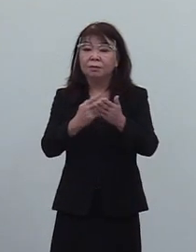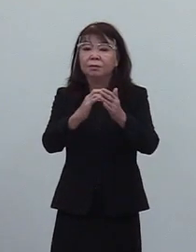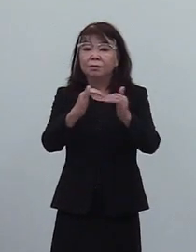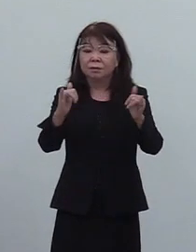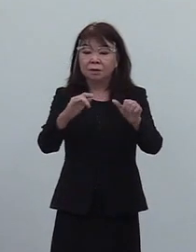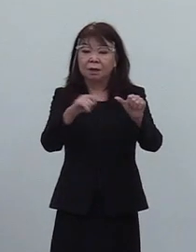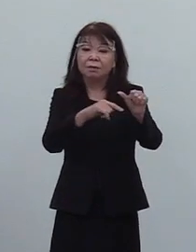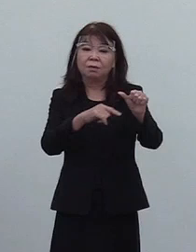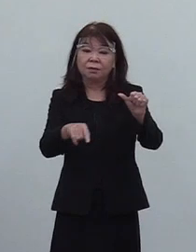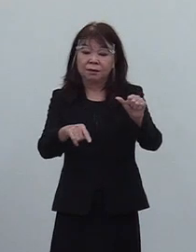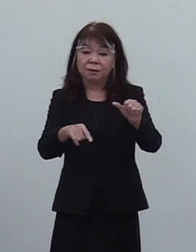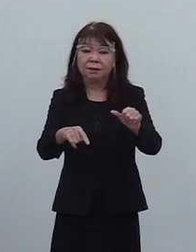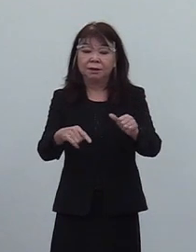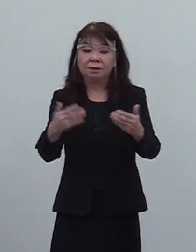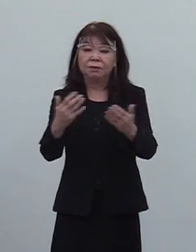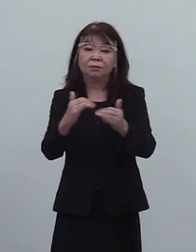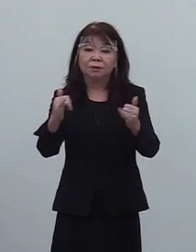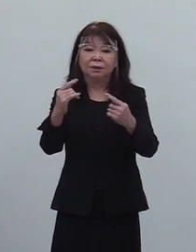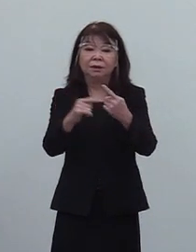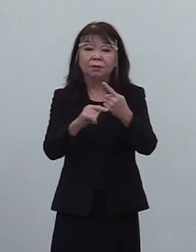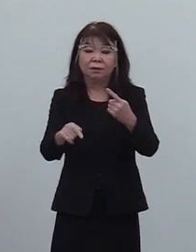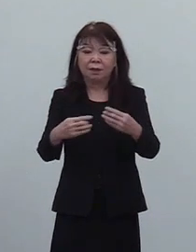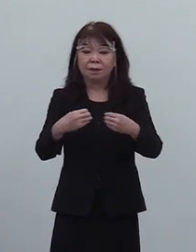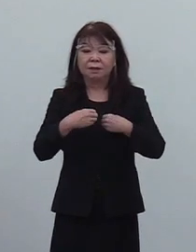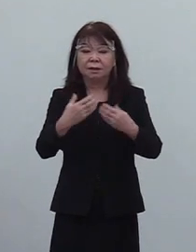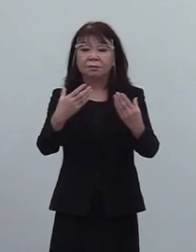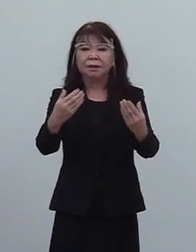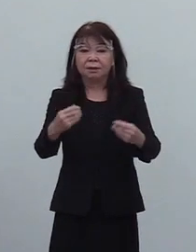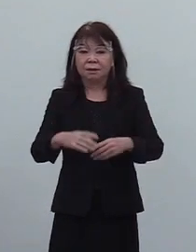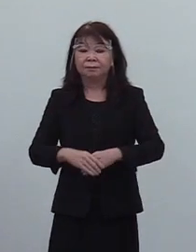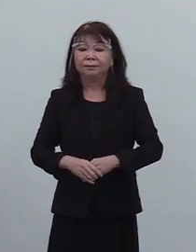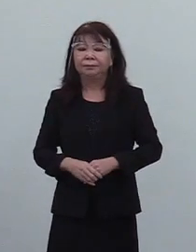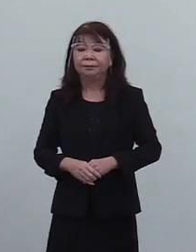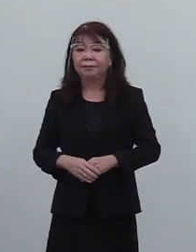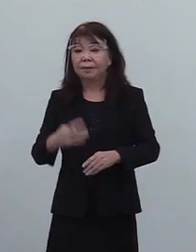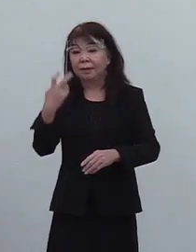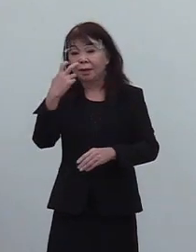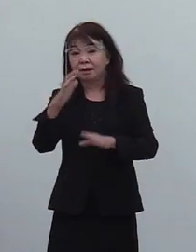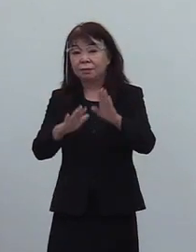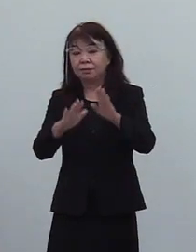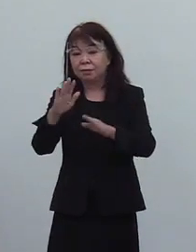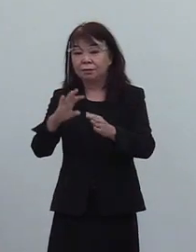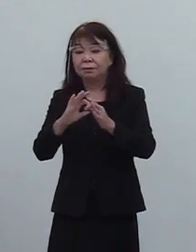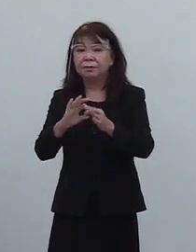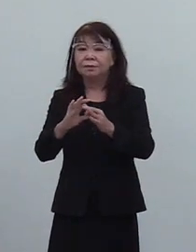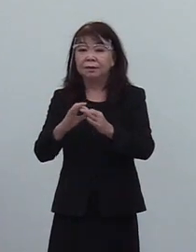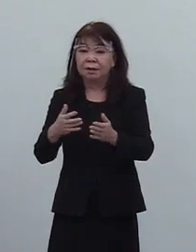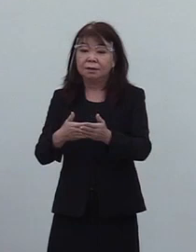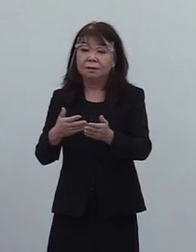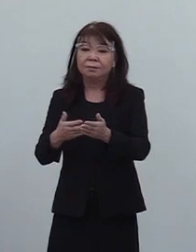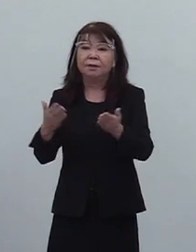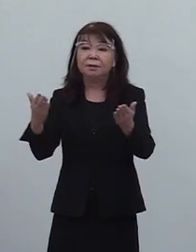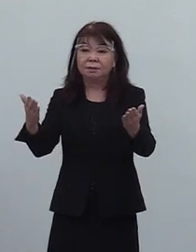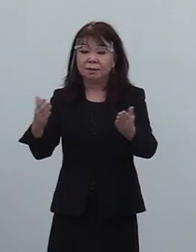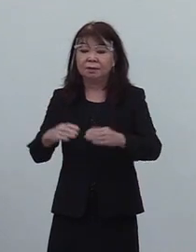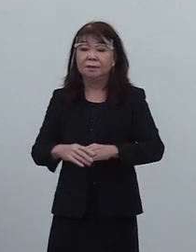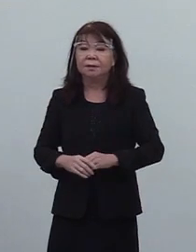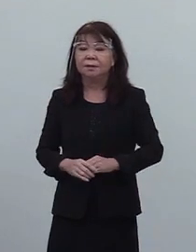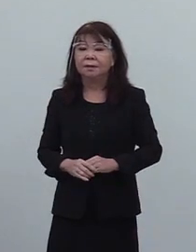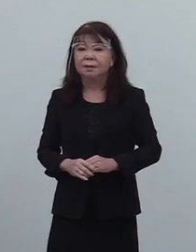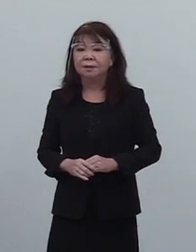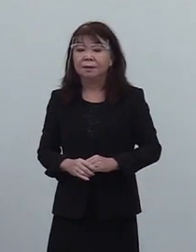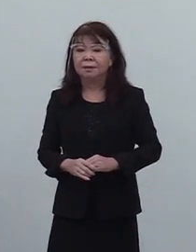5名、職員1名の陽性でございます。検査の状況についてご説明をいたします